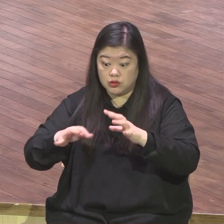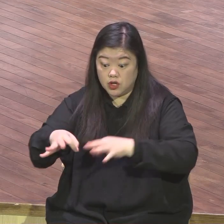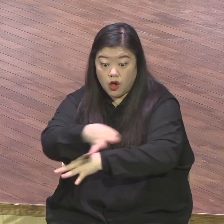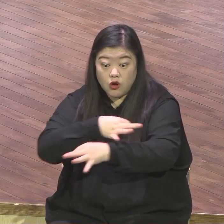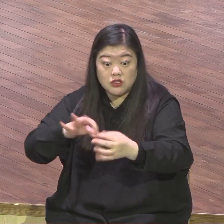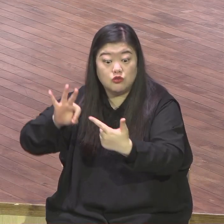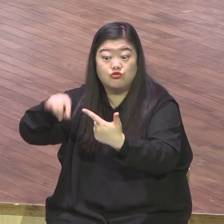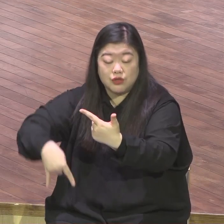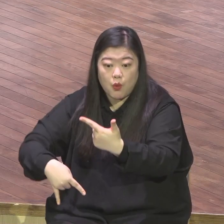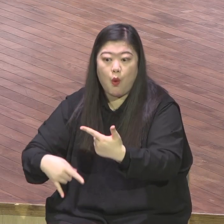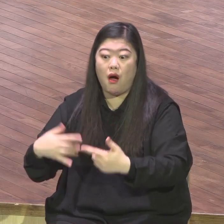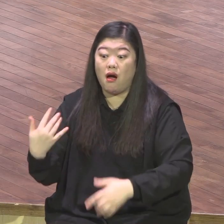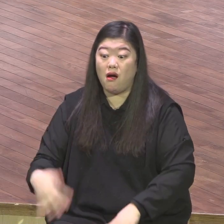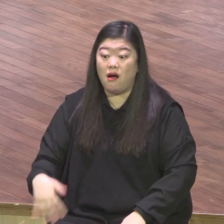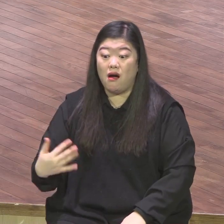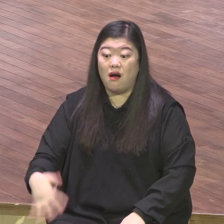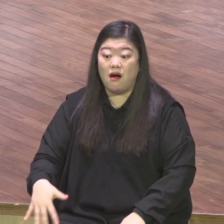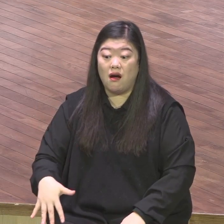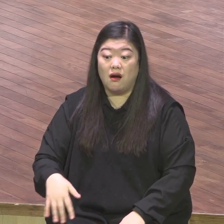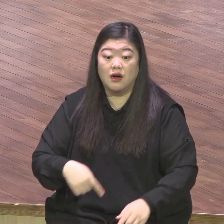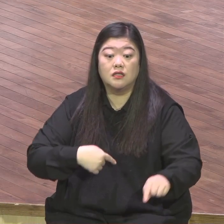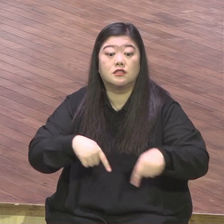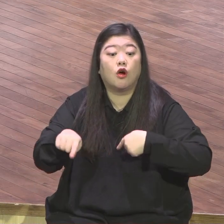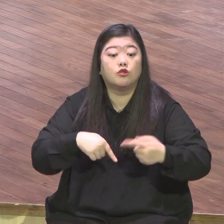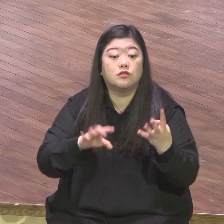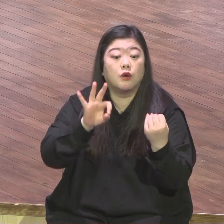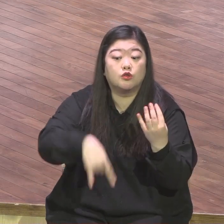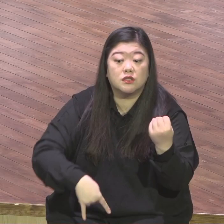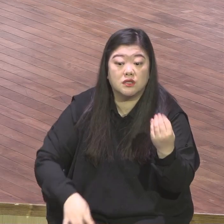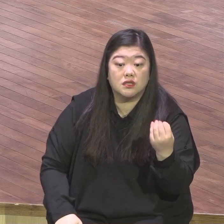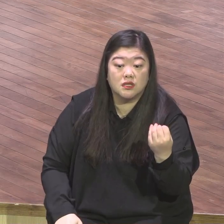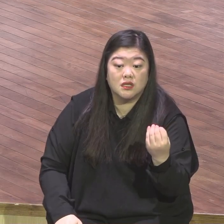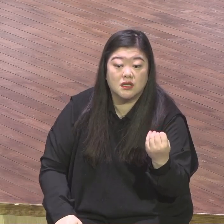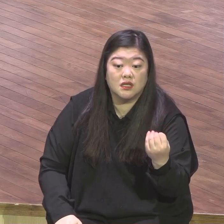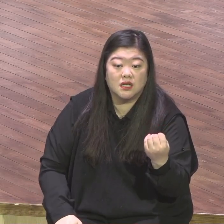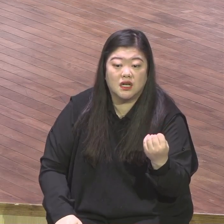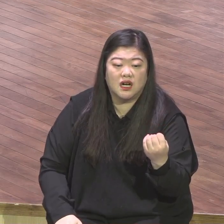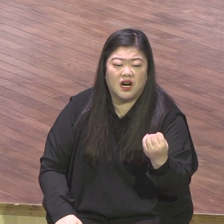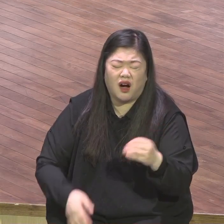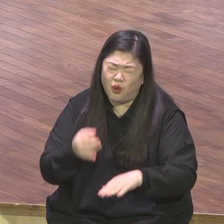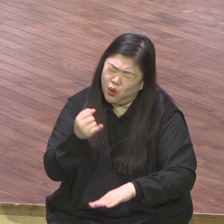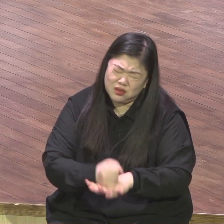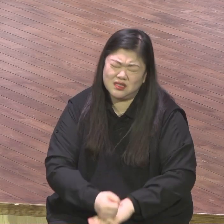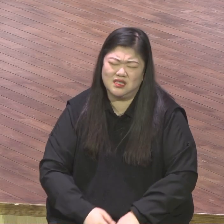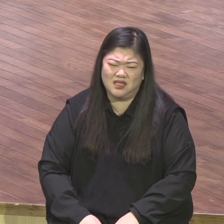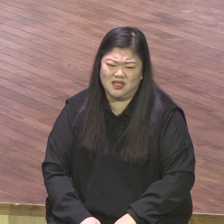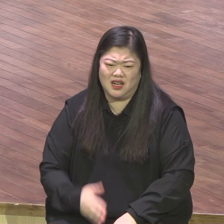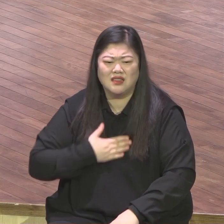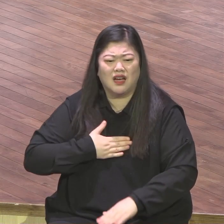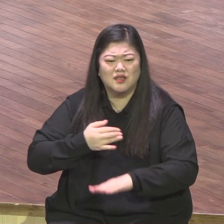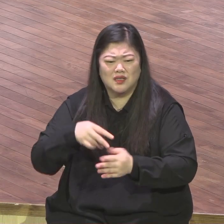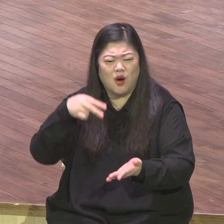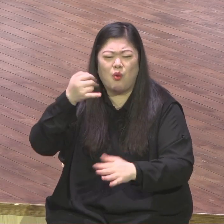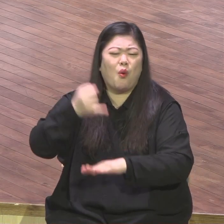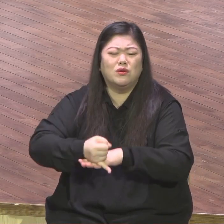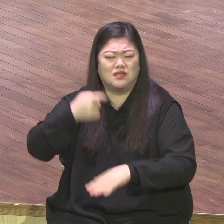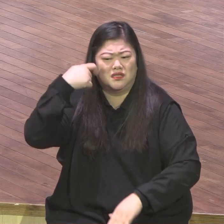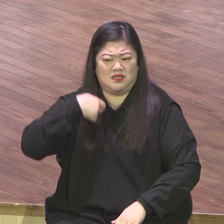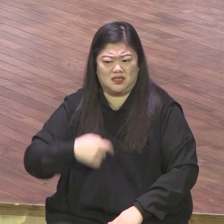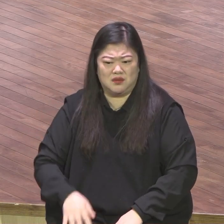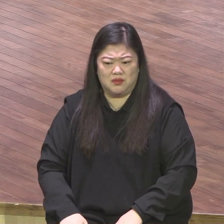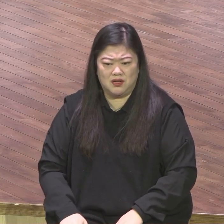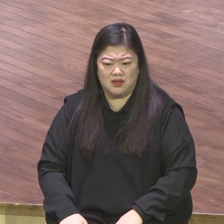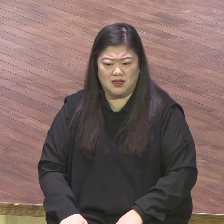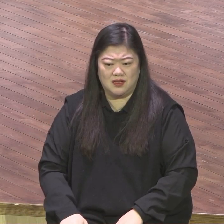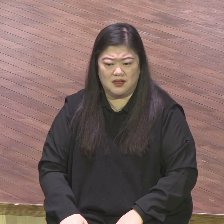후진국이야. 서로 반대를 비판하고 정쟁만 계속. 서로 정책이 좋은 거면